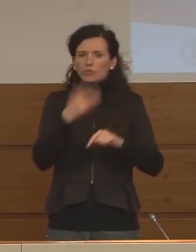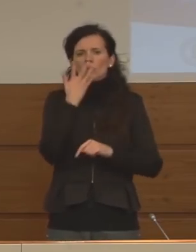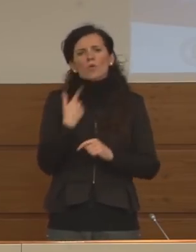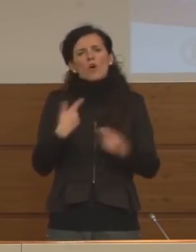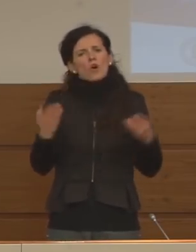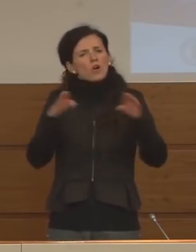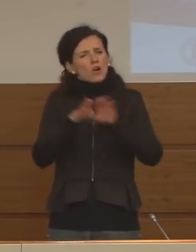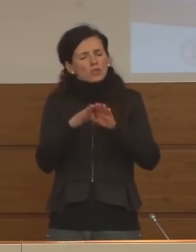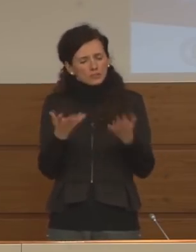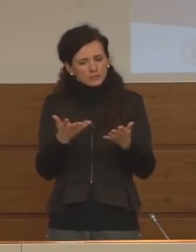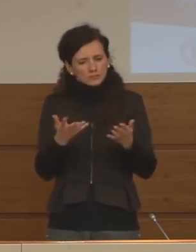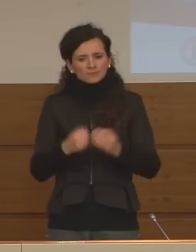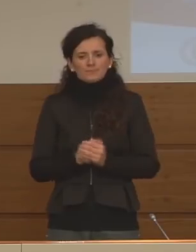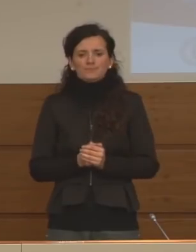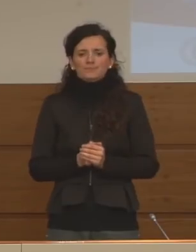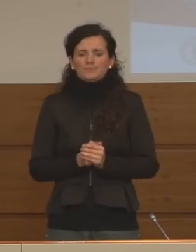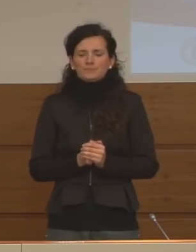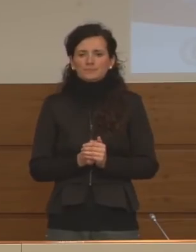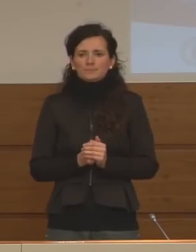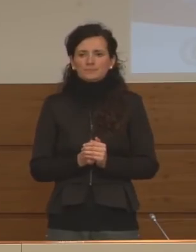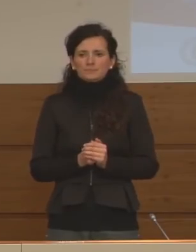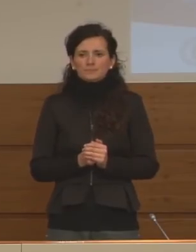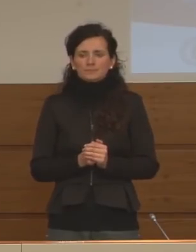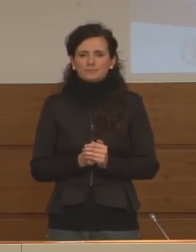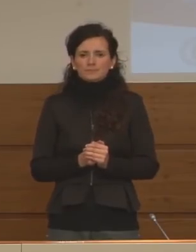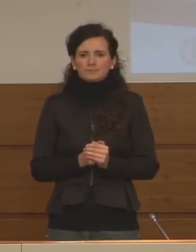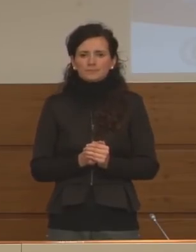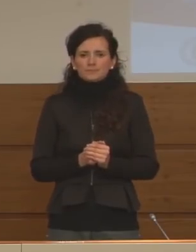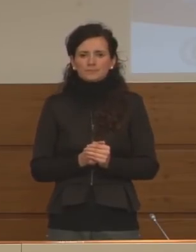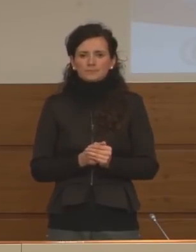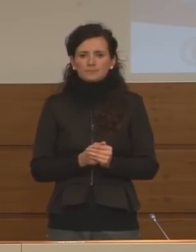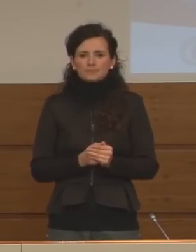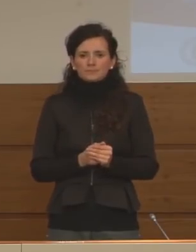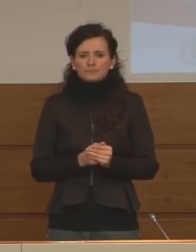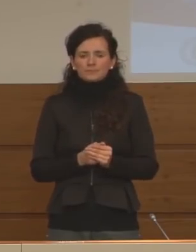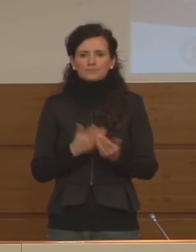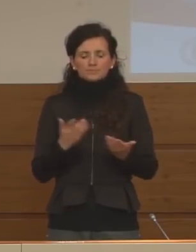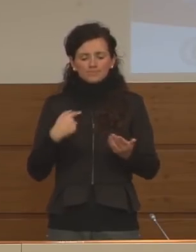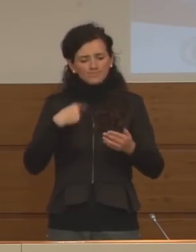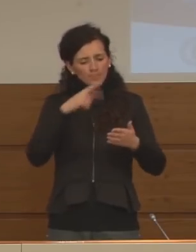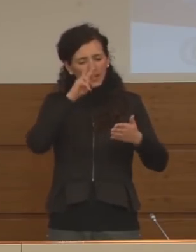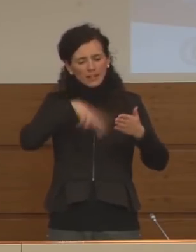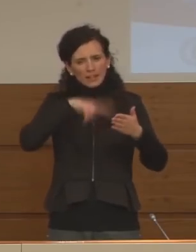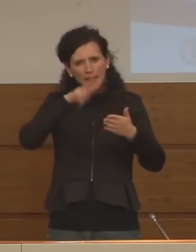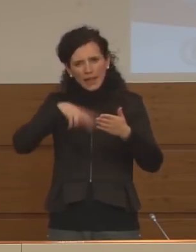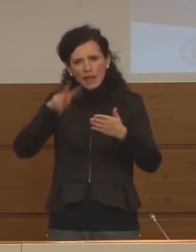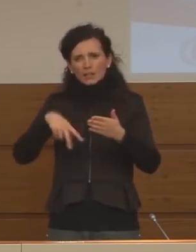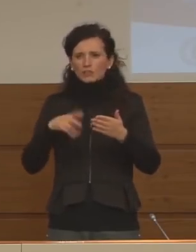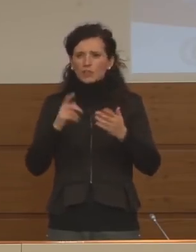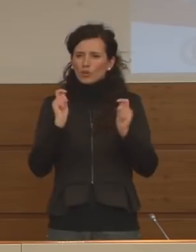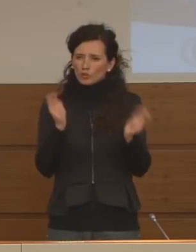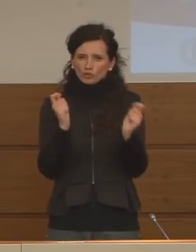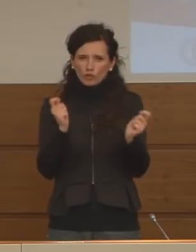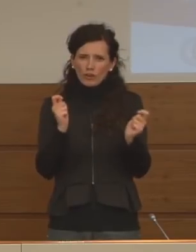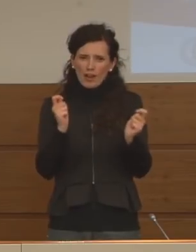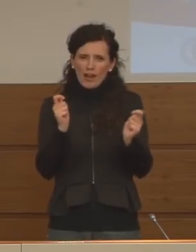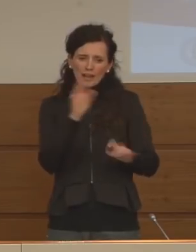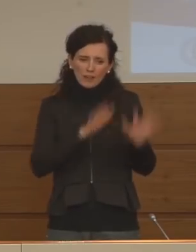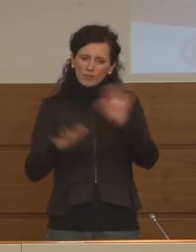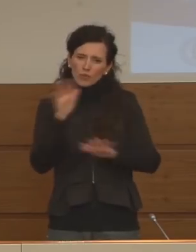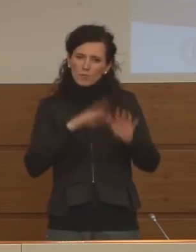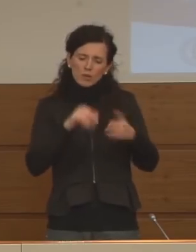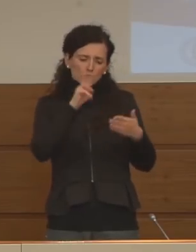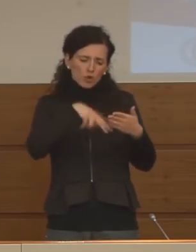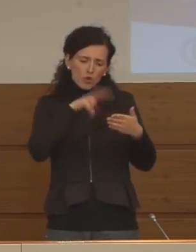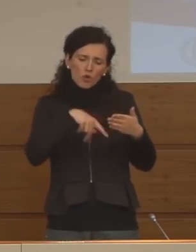anche alla luce di resoconti che ho letto sui mezzi di informazione che non